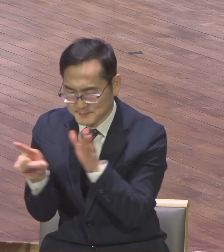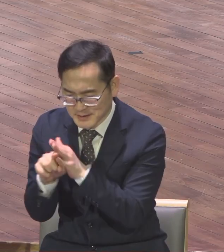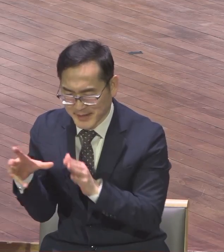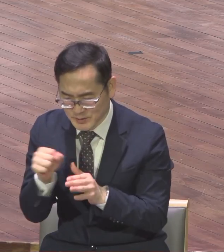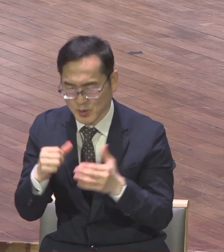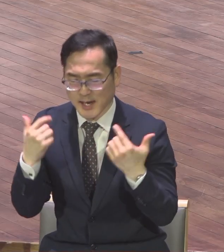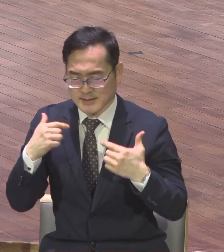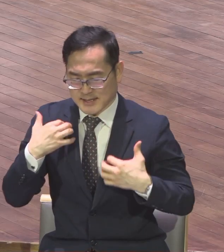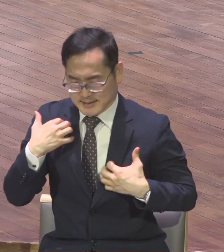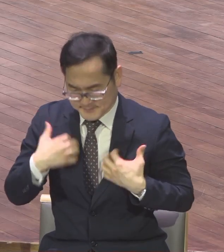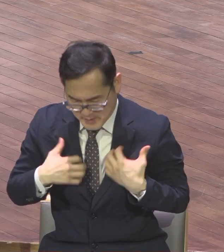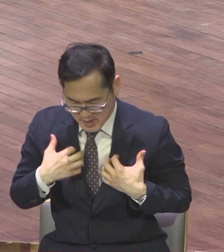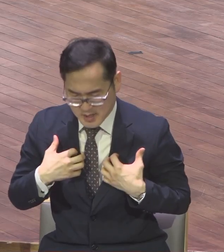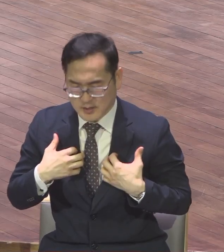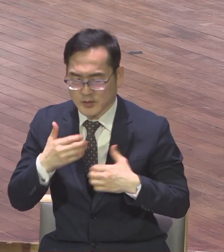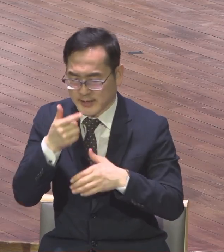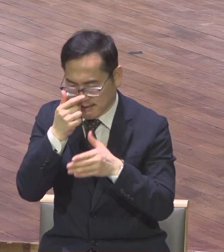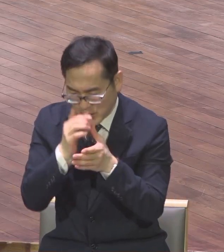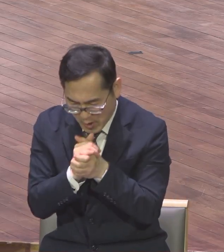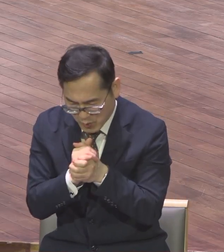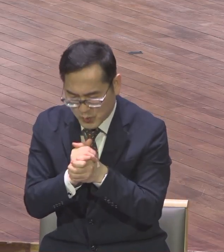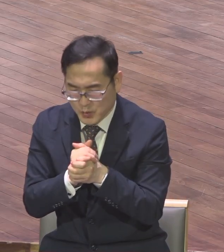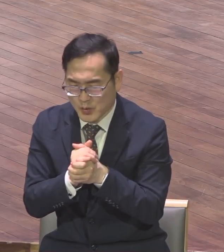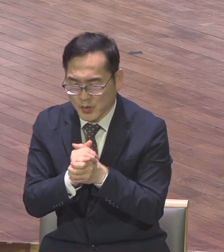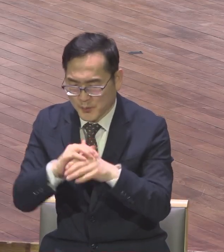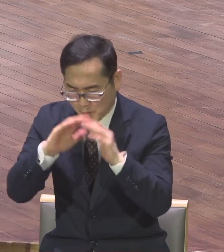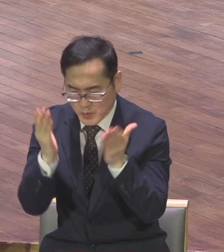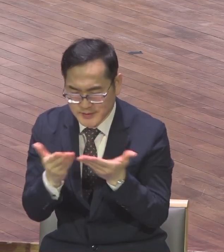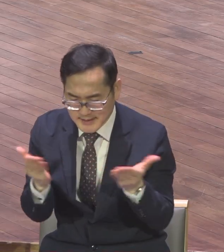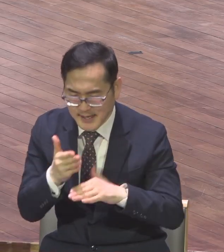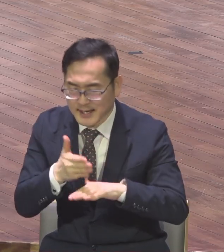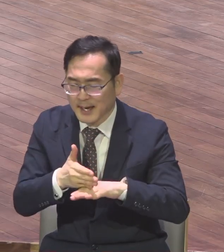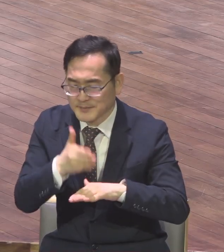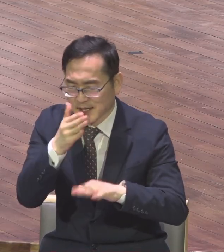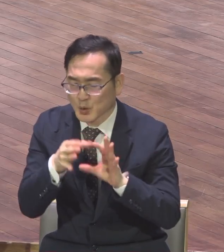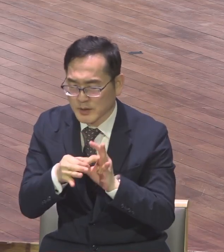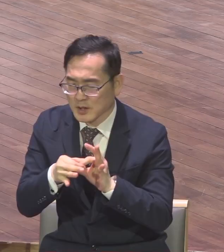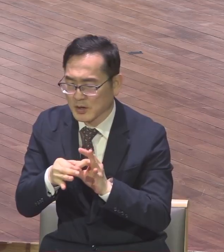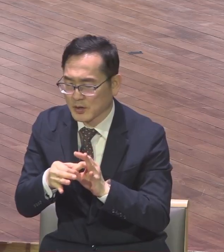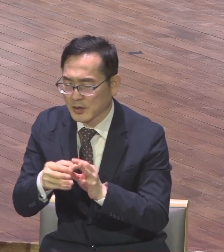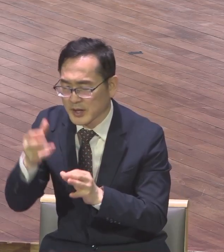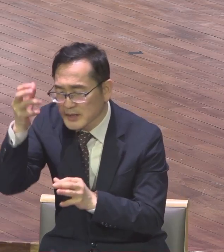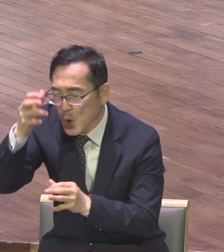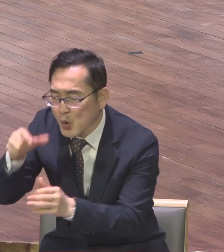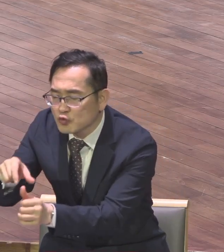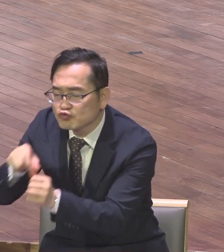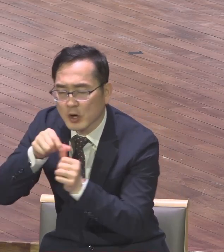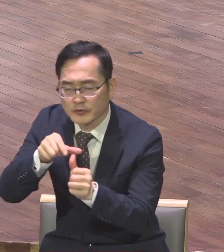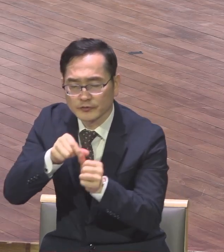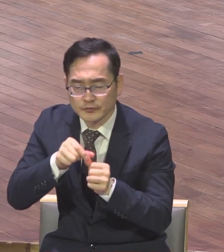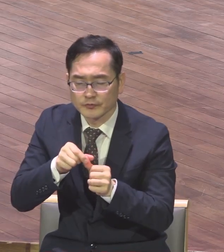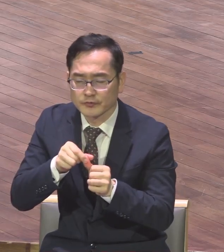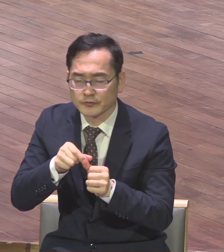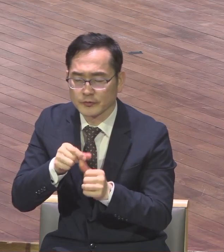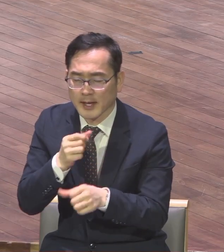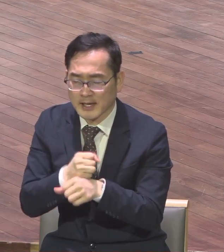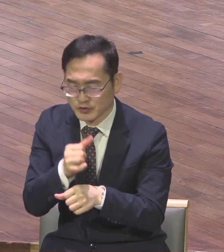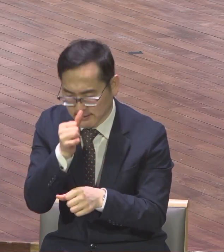기뻐하고 쉬지 말고 기도하고 범사에 감사하는, 그래서 모든 사람을 살리는 성도들 다